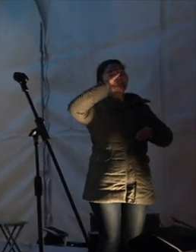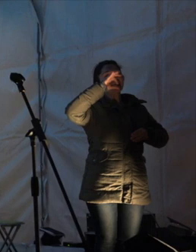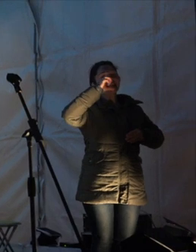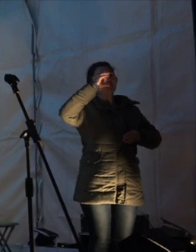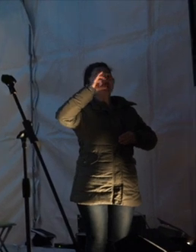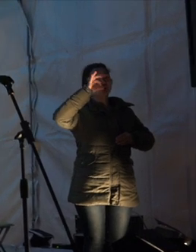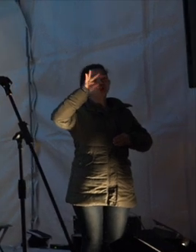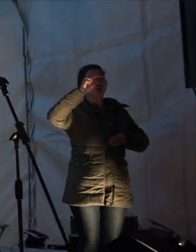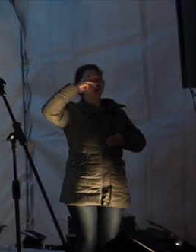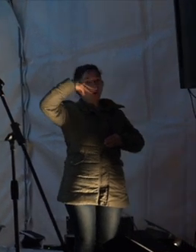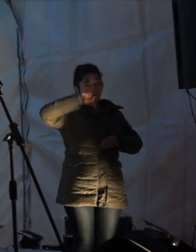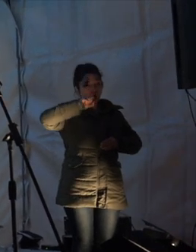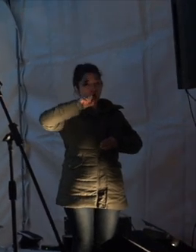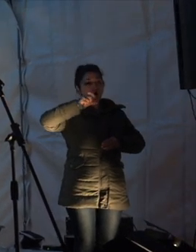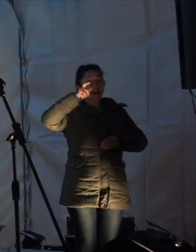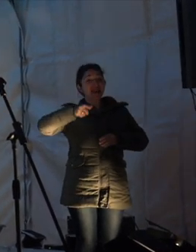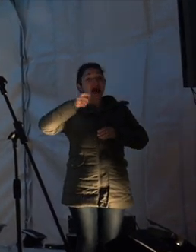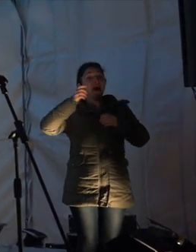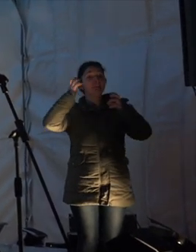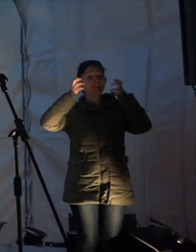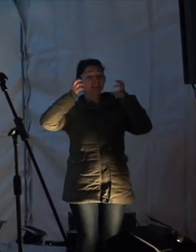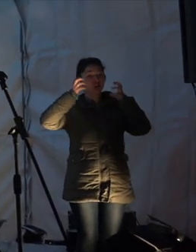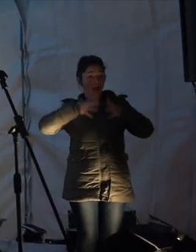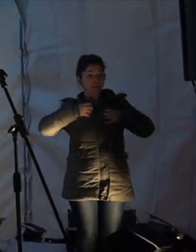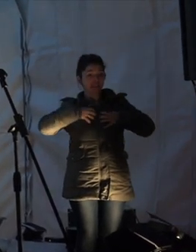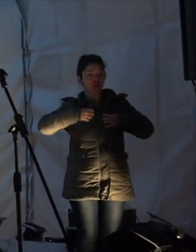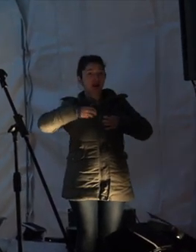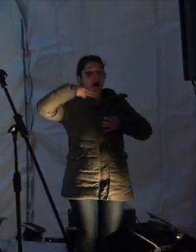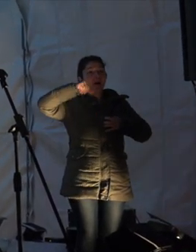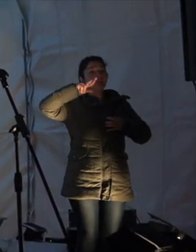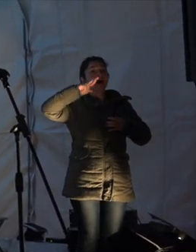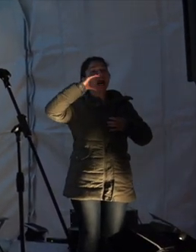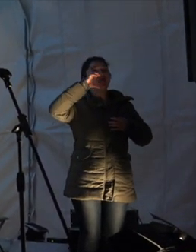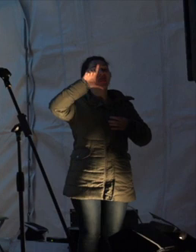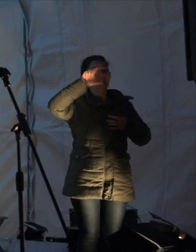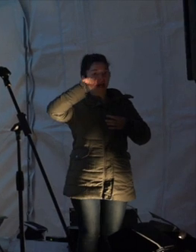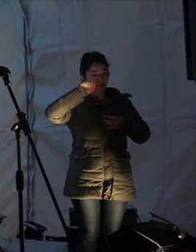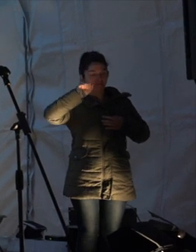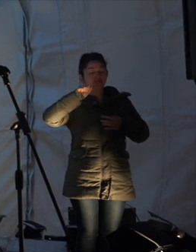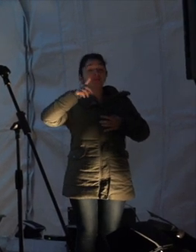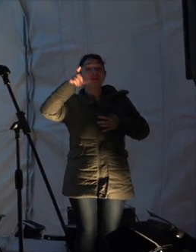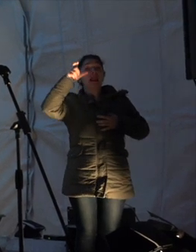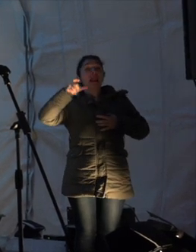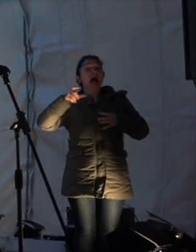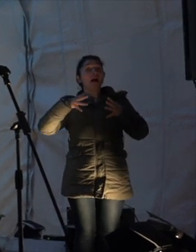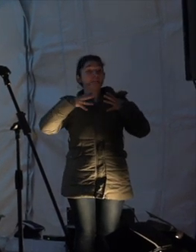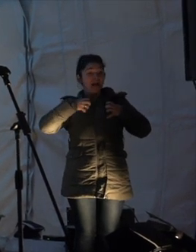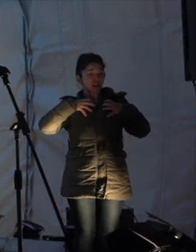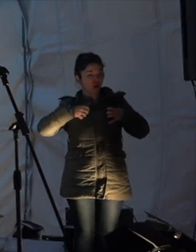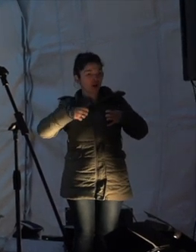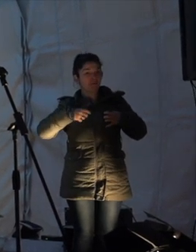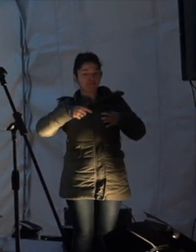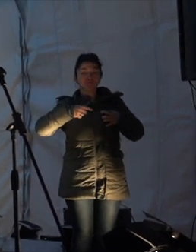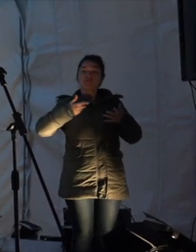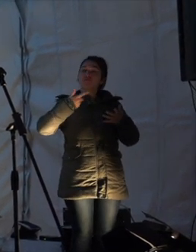Marcela. Bueno, la pastora Marcela dejó boquiabiertos a los pastores de su